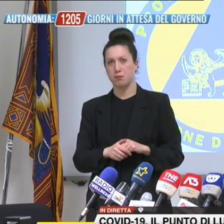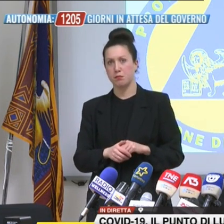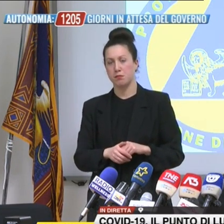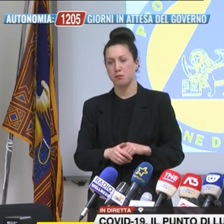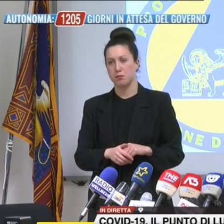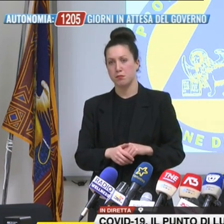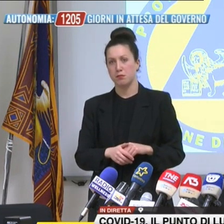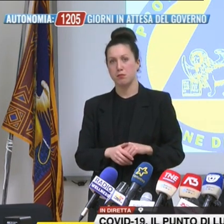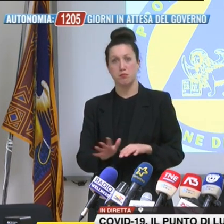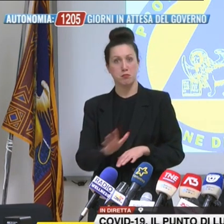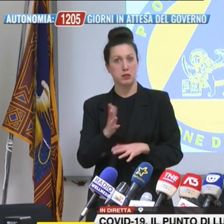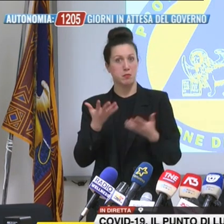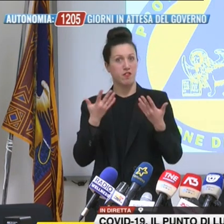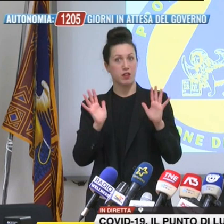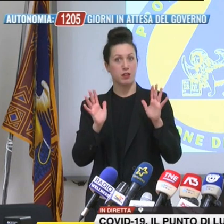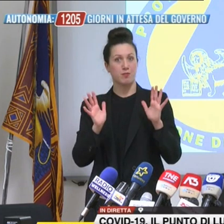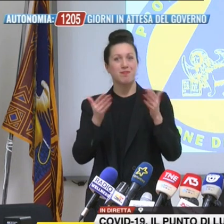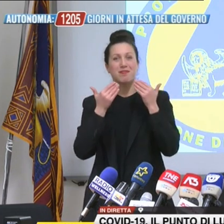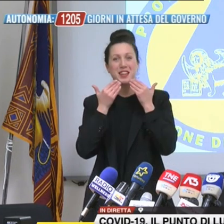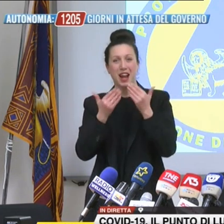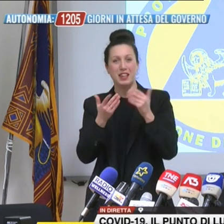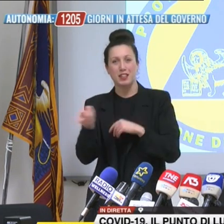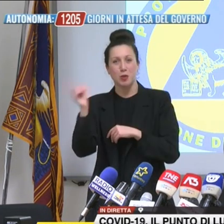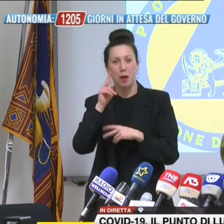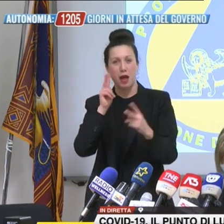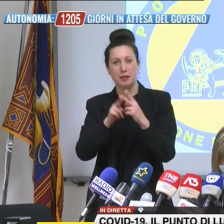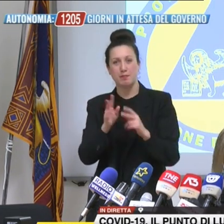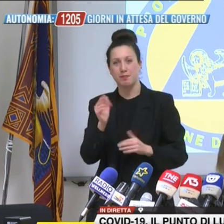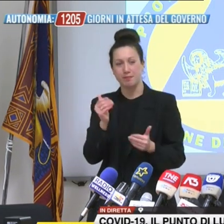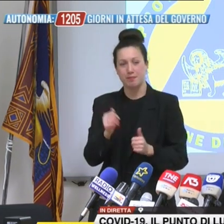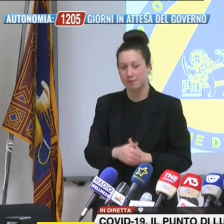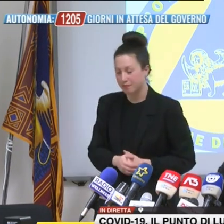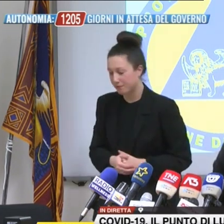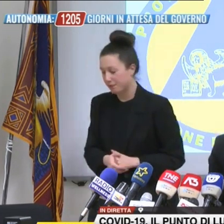Mi pare che abbiamo concluso, vero? Grazie, a domani.